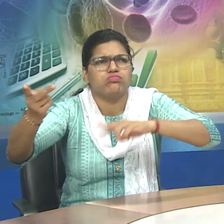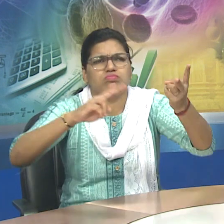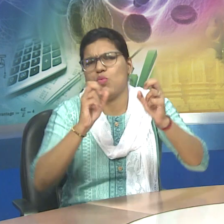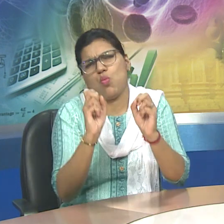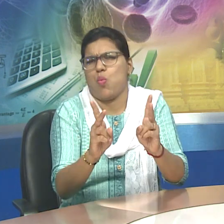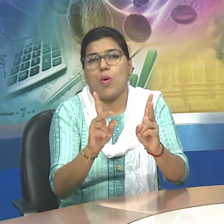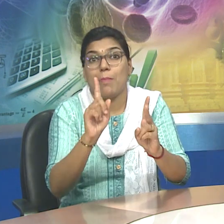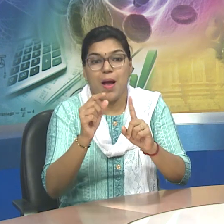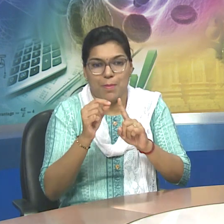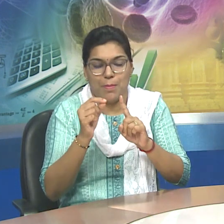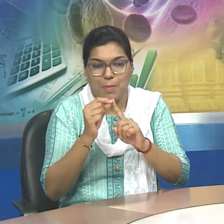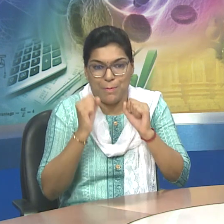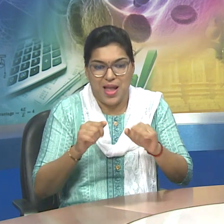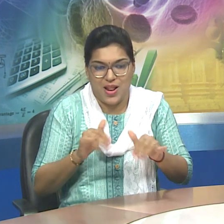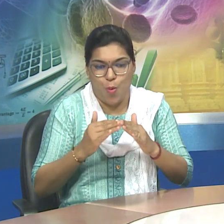परमानेंट इंस्टीट्यूशंस होते हैं।